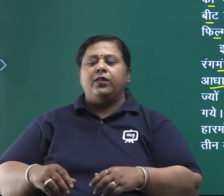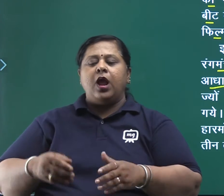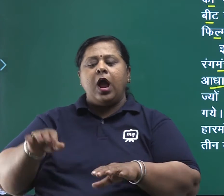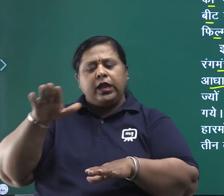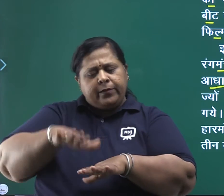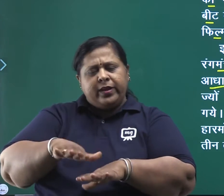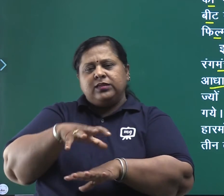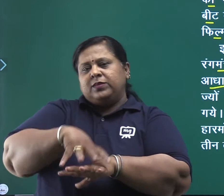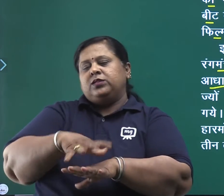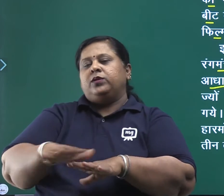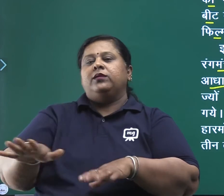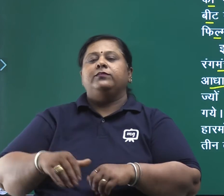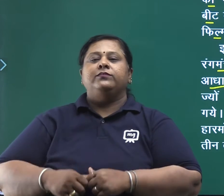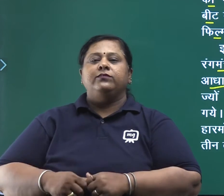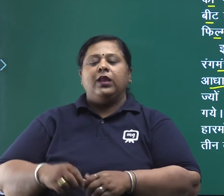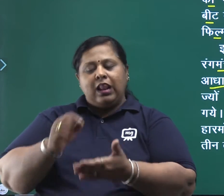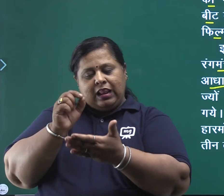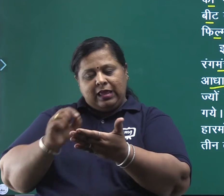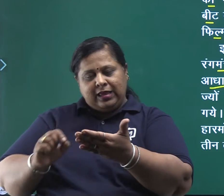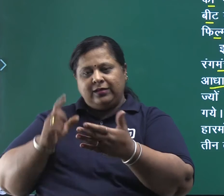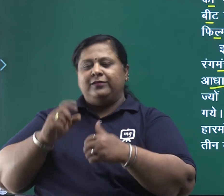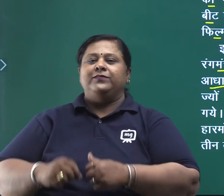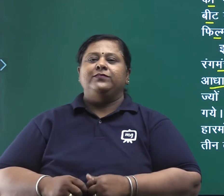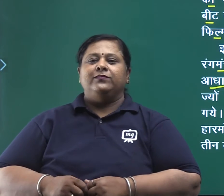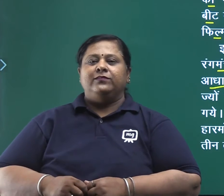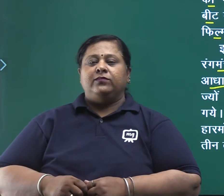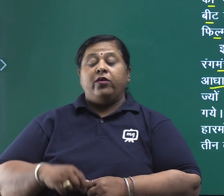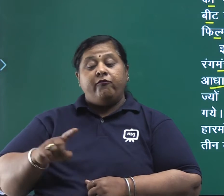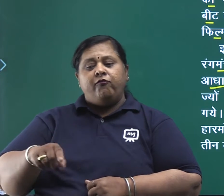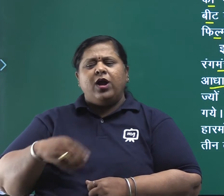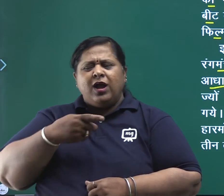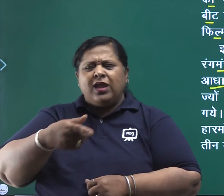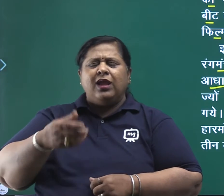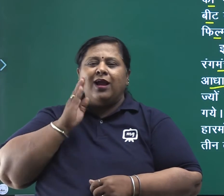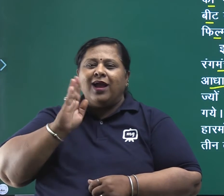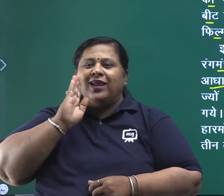आधार पर लिखी। वह कई गाने